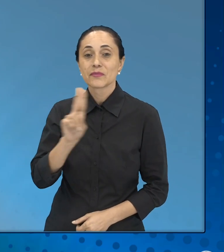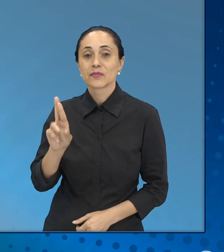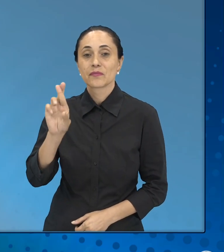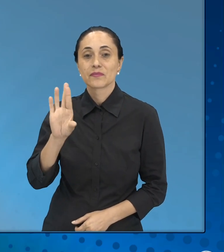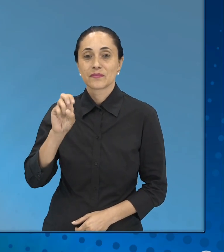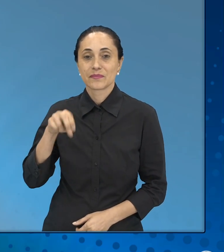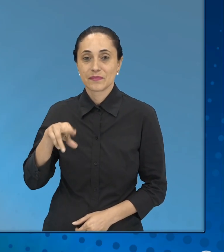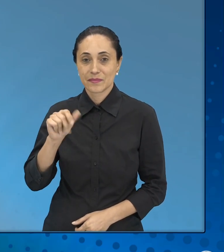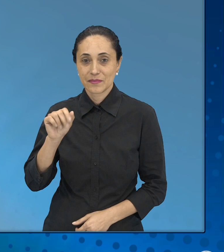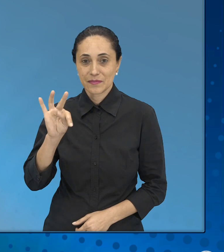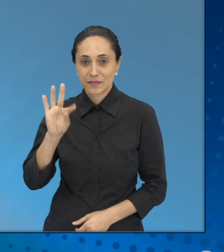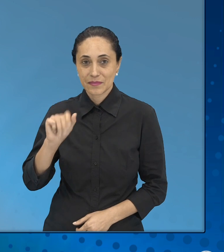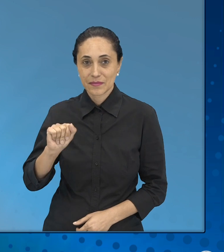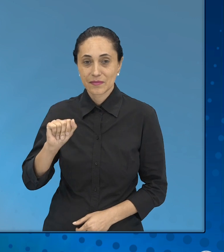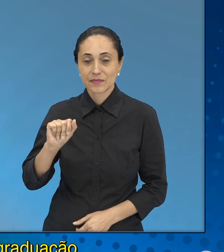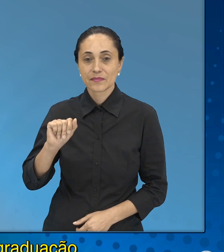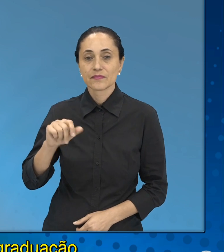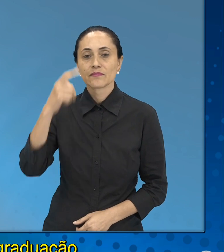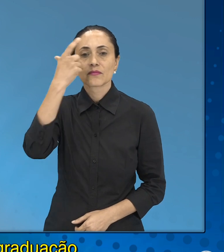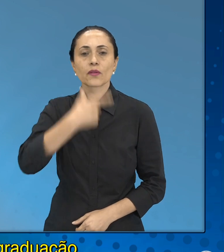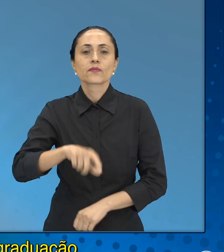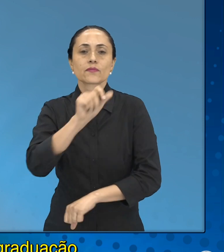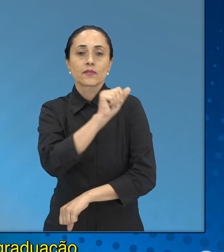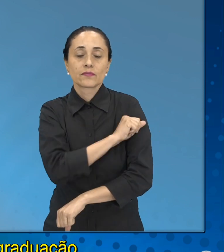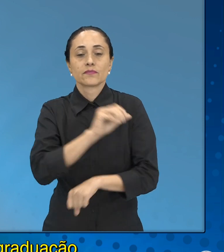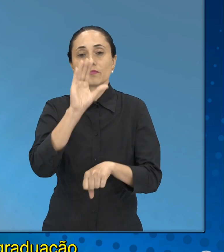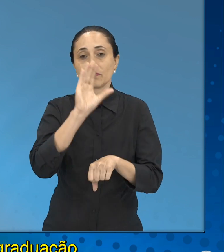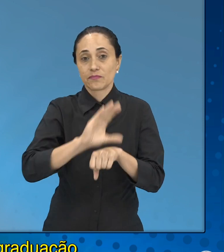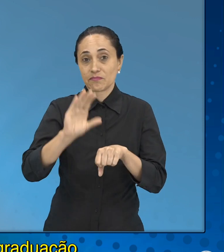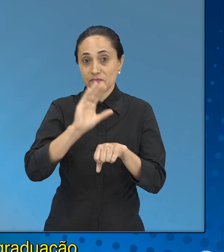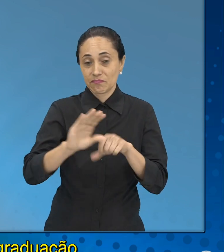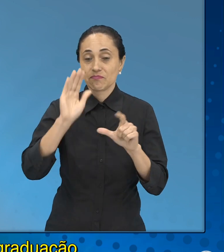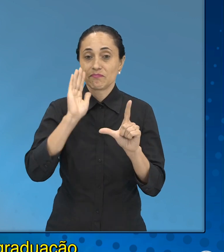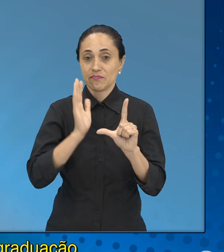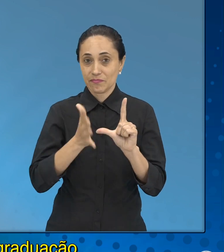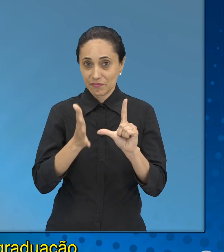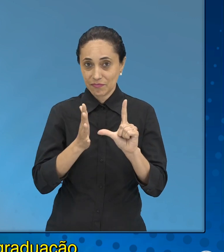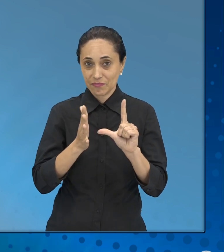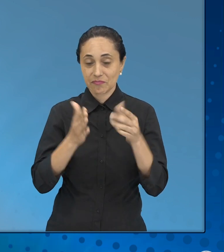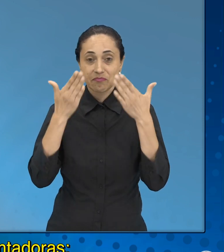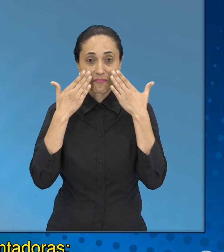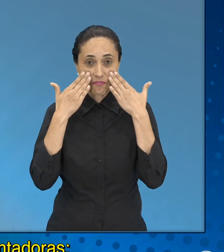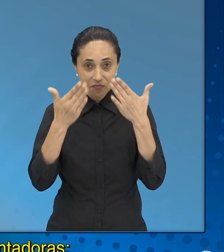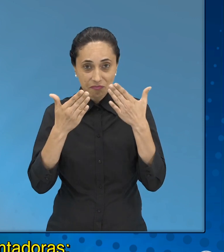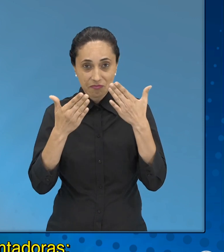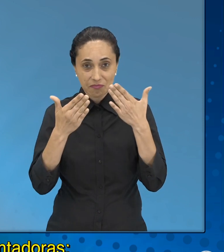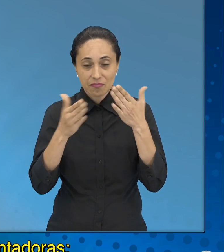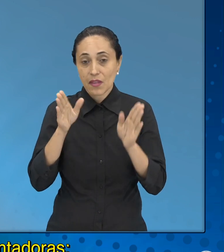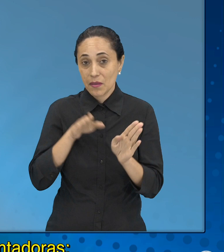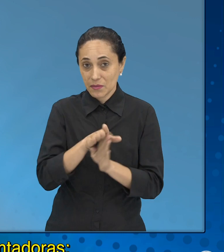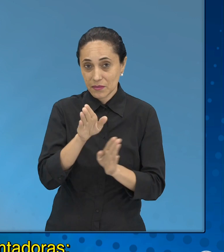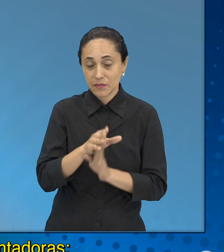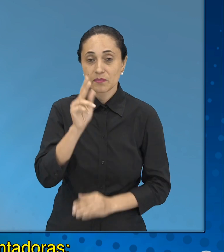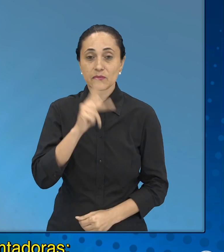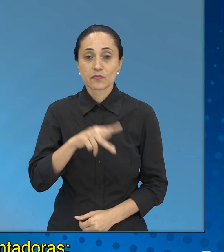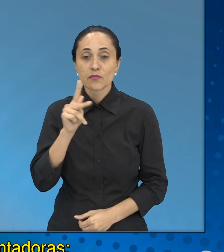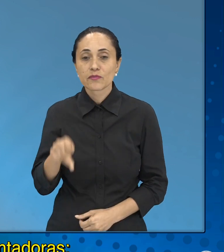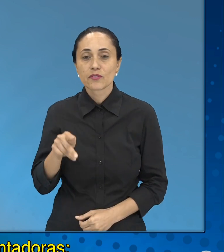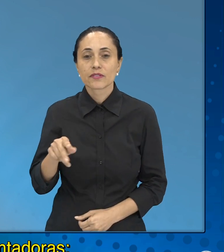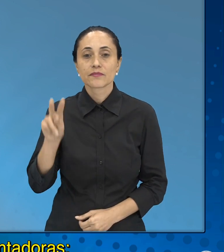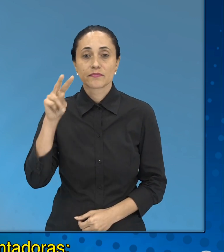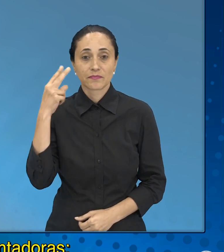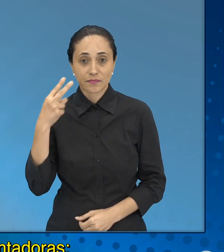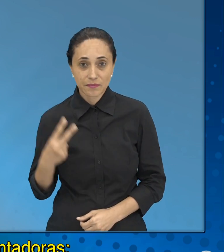Olá, meu nome é Renata Von, sou aluna do curso de graduação em Letras Libras. Apresento minhas